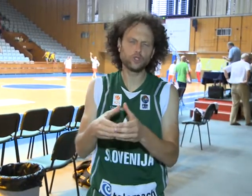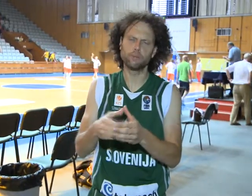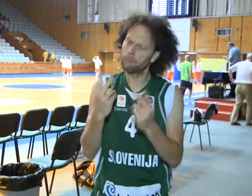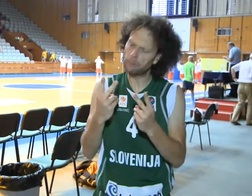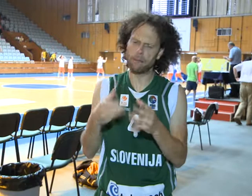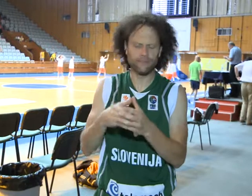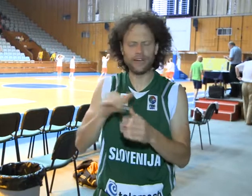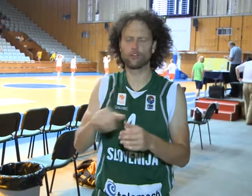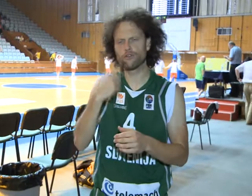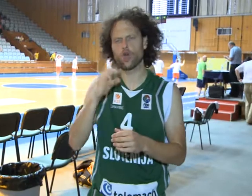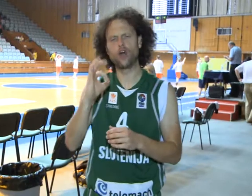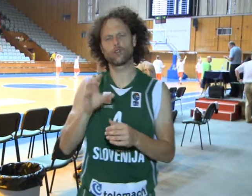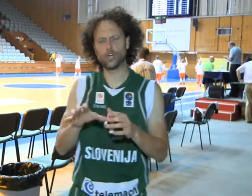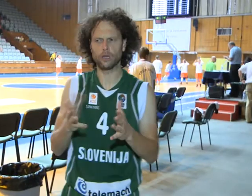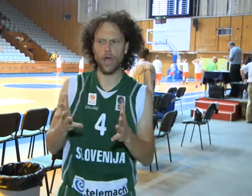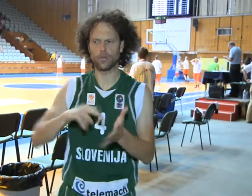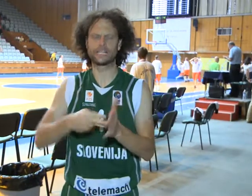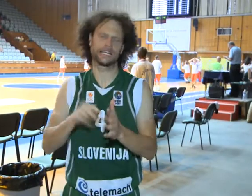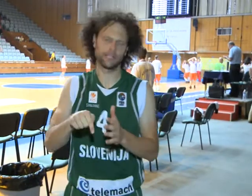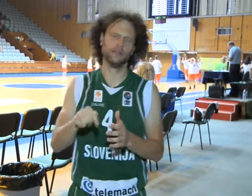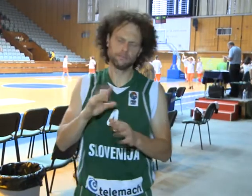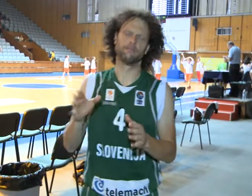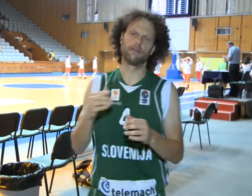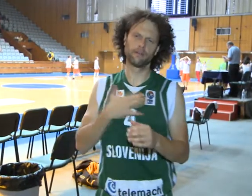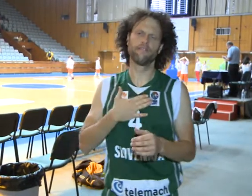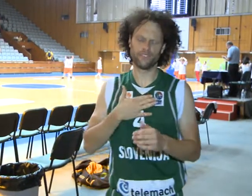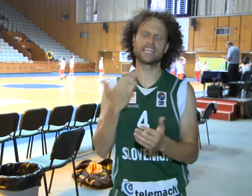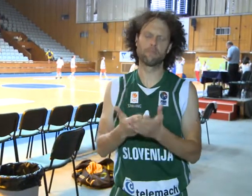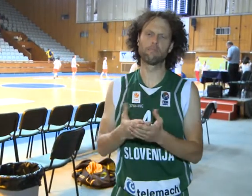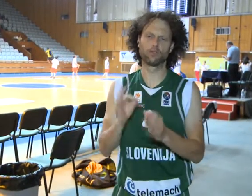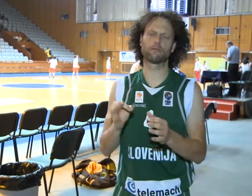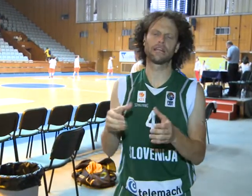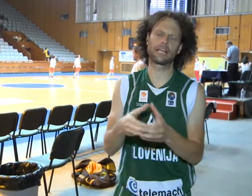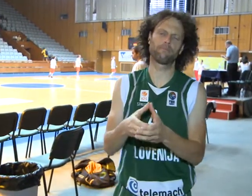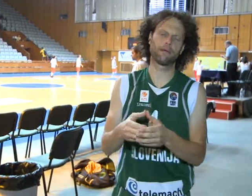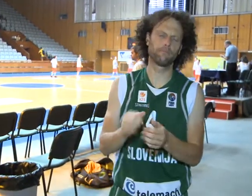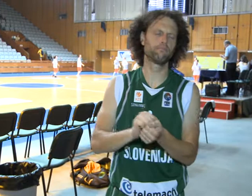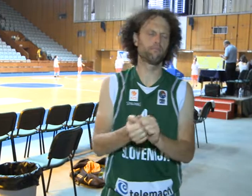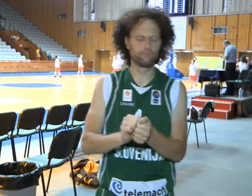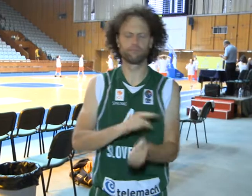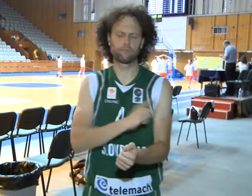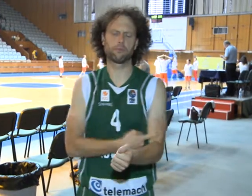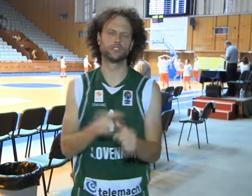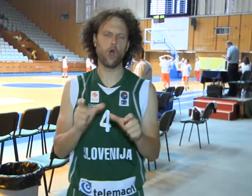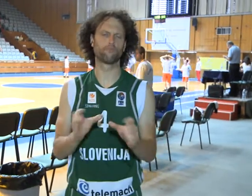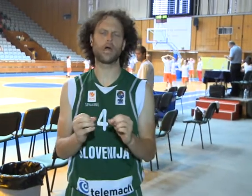predvsem, da je zelo dobra volja v reprezentanci. To nas zelo veseli in s to energijo gremo tudi naprej in verjamem v ekipo in v borbeno